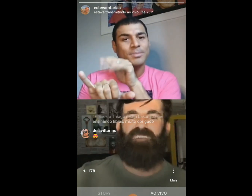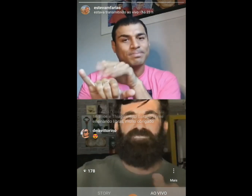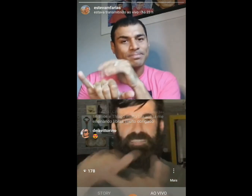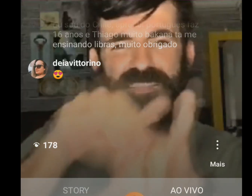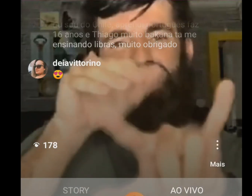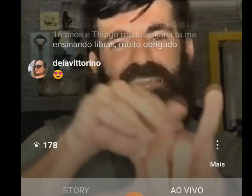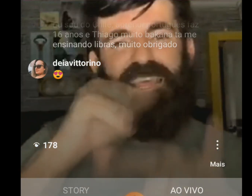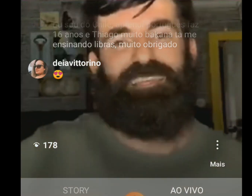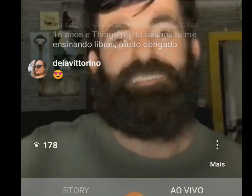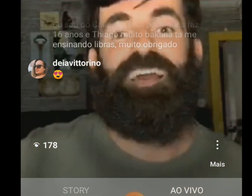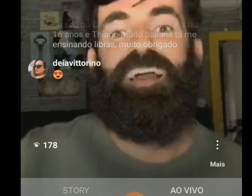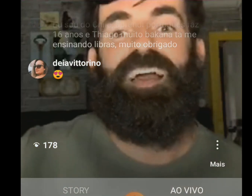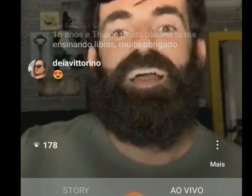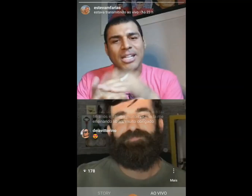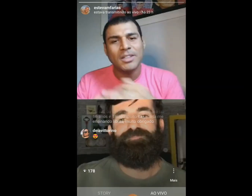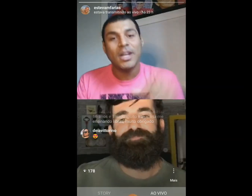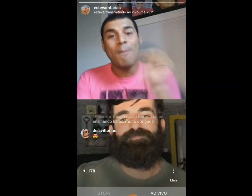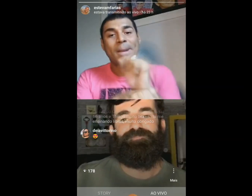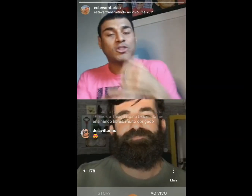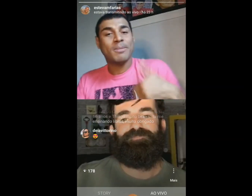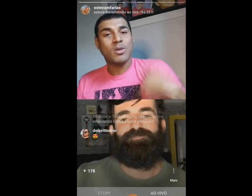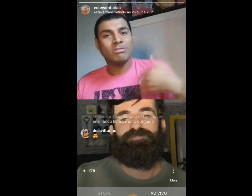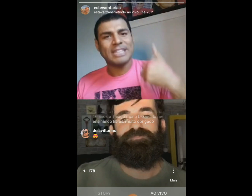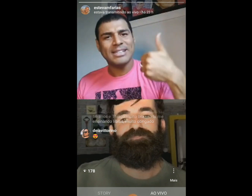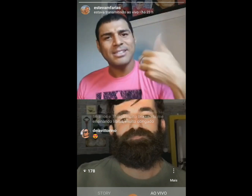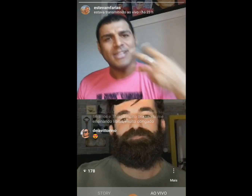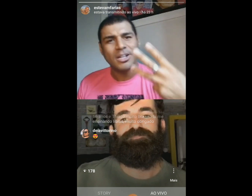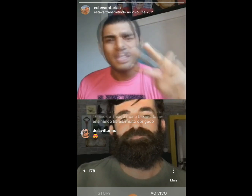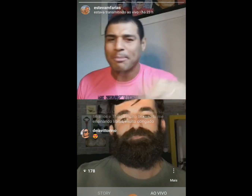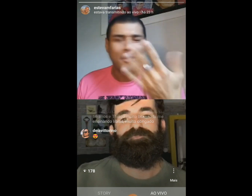você é vegetariano? Eu parei de comer com 13 anos. Depois,